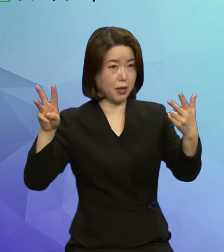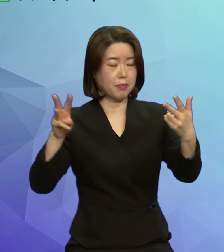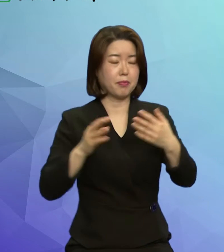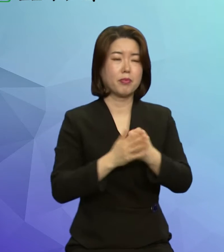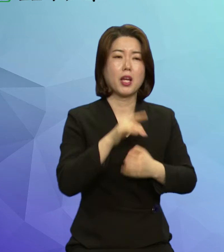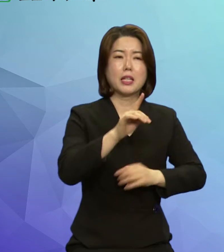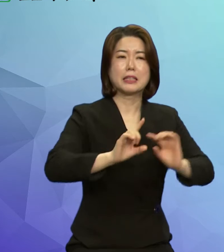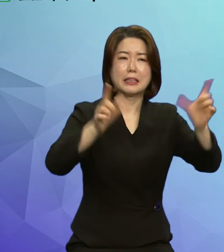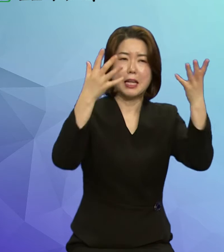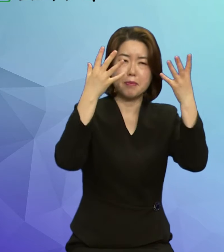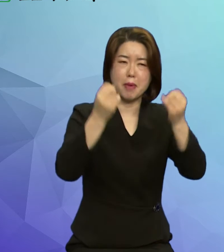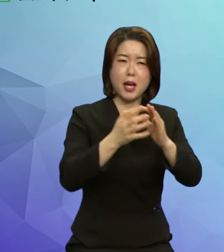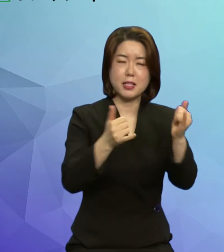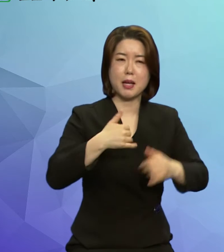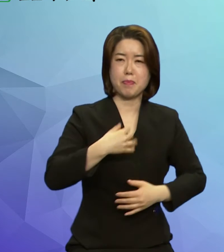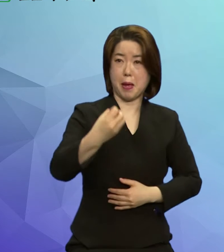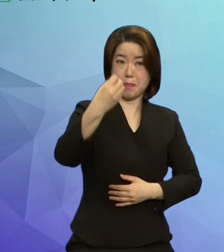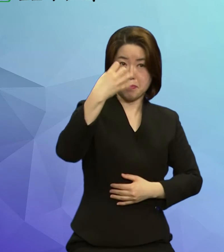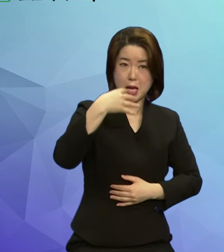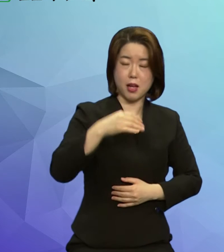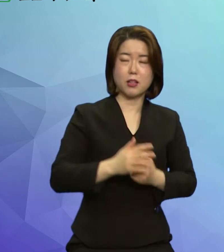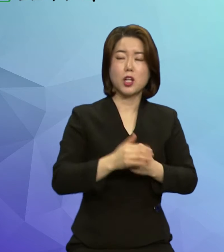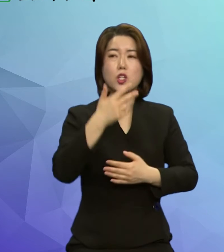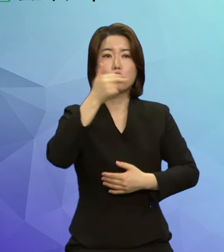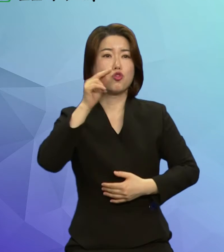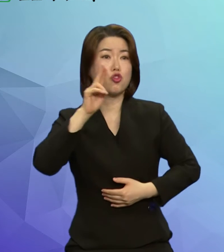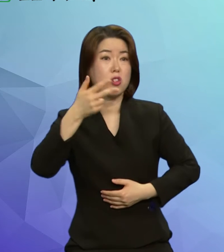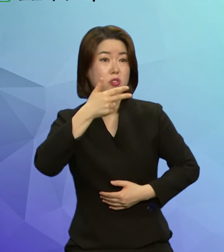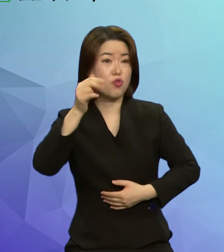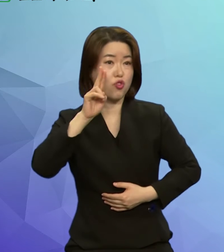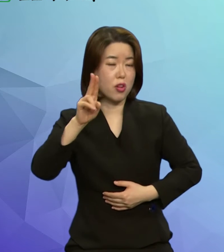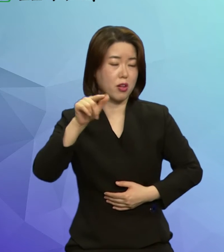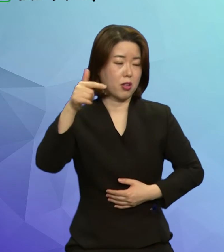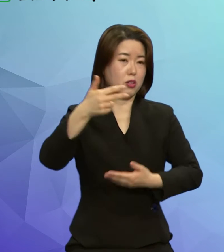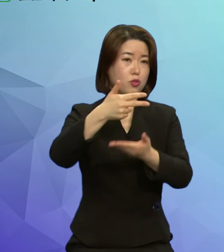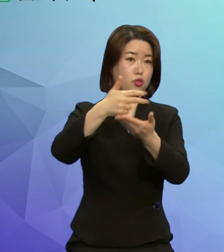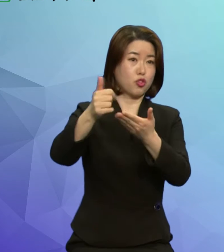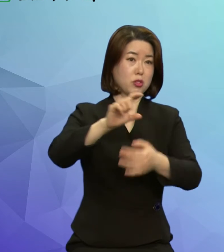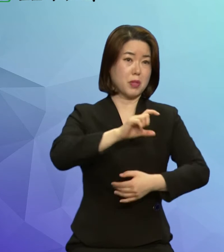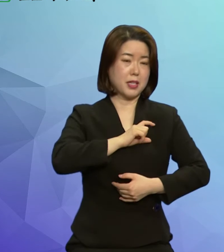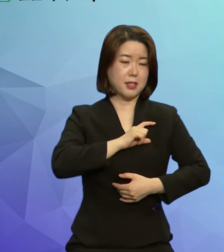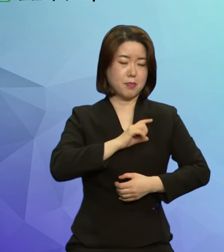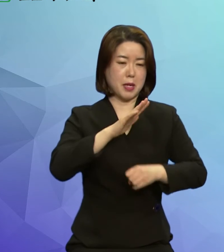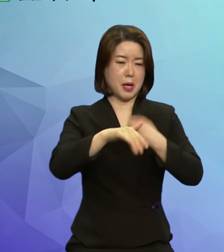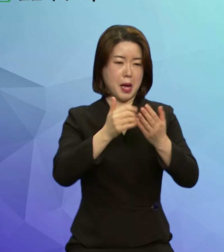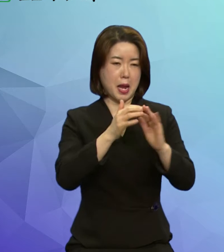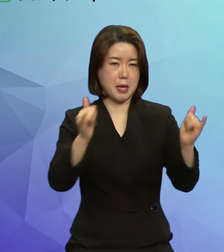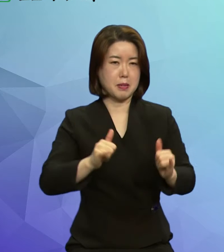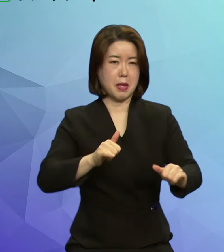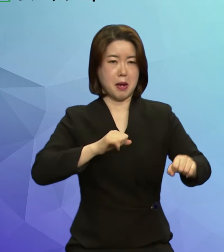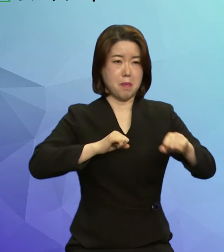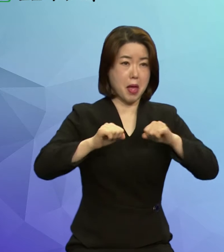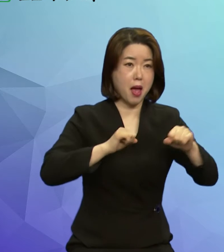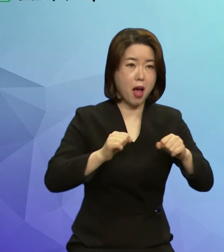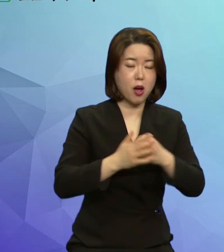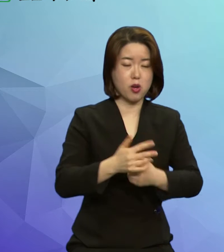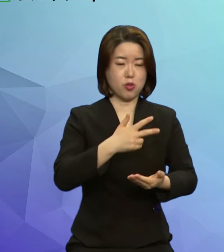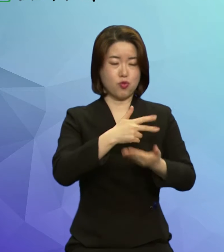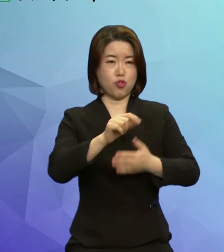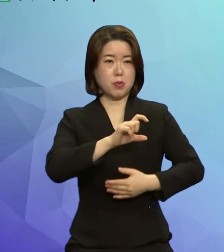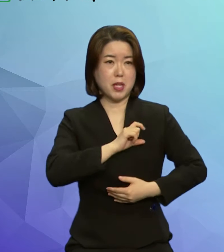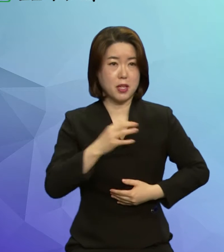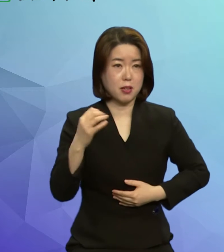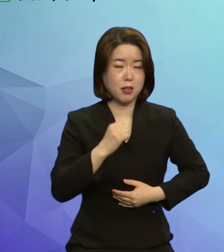많은 사람이 나더러 이르되 주여 주여 우리가 주의 이름으로 선지자 노릇하며 주의 이름으로